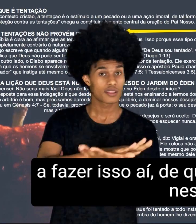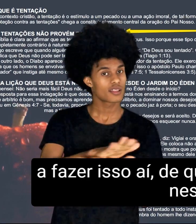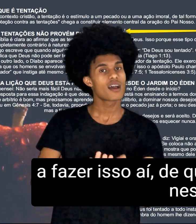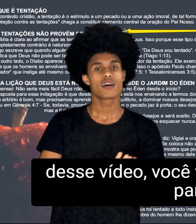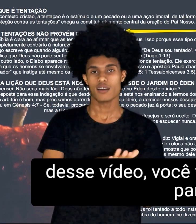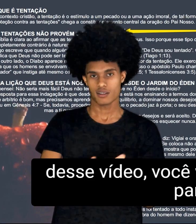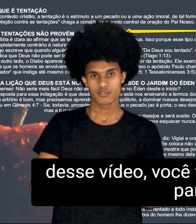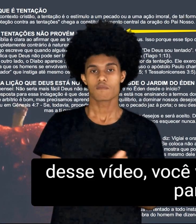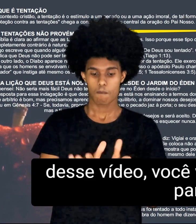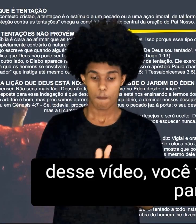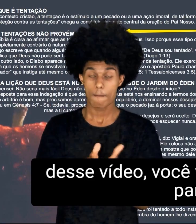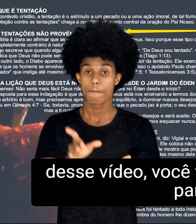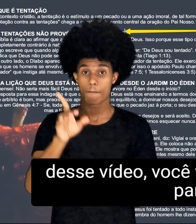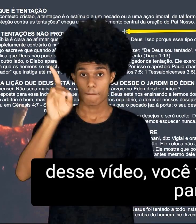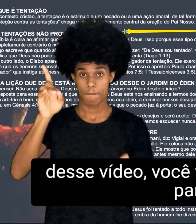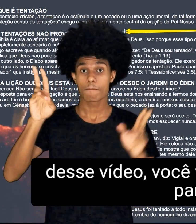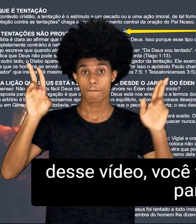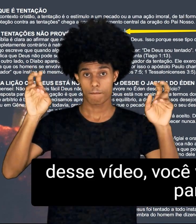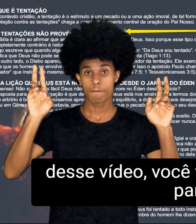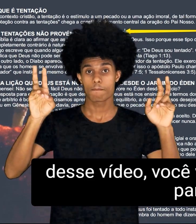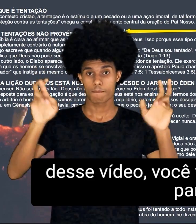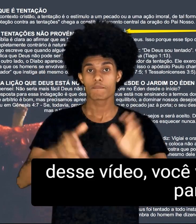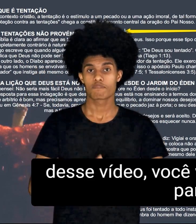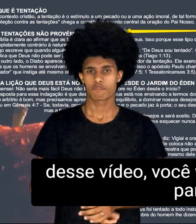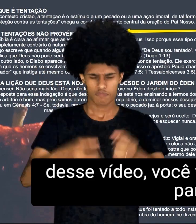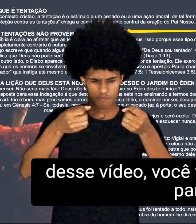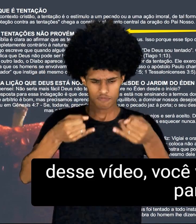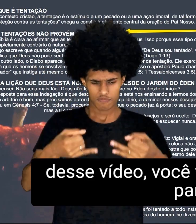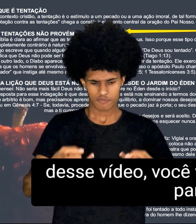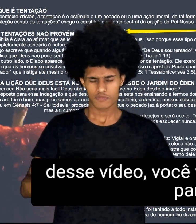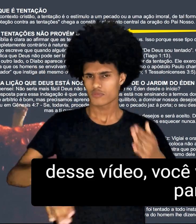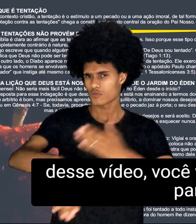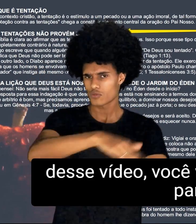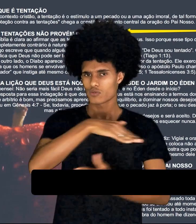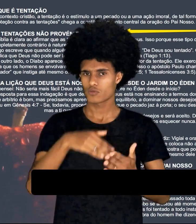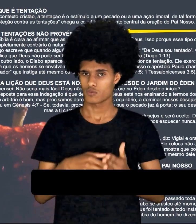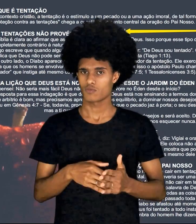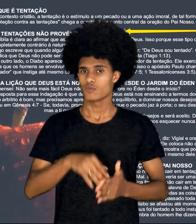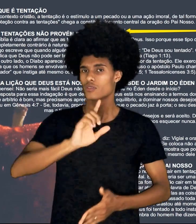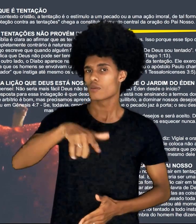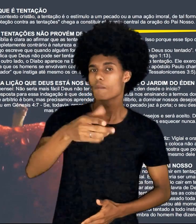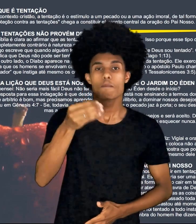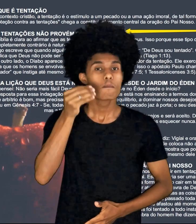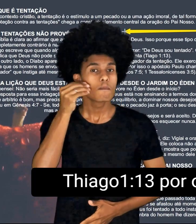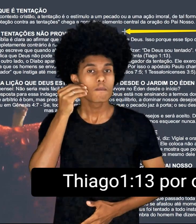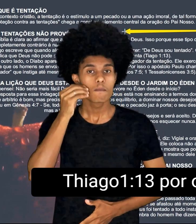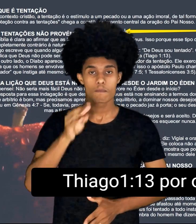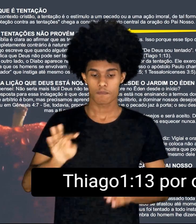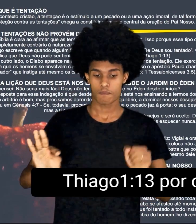olhada nessa descrição desse vídeo, você vai achar lá embaixo um link para download, tá bom?